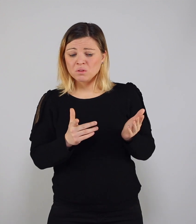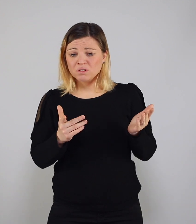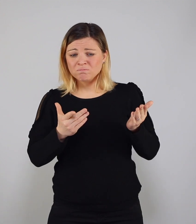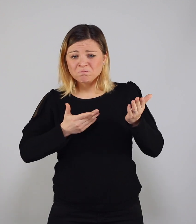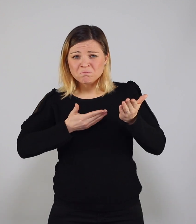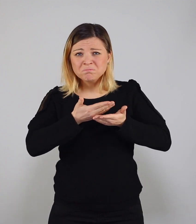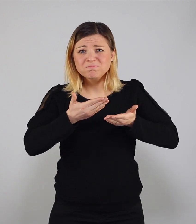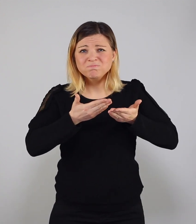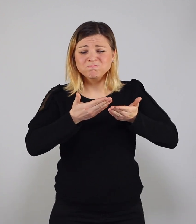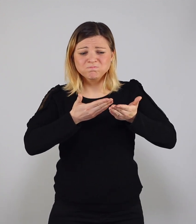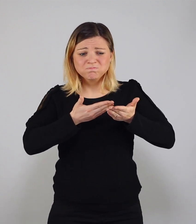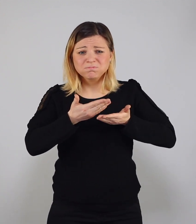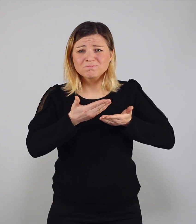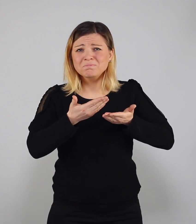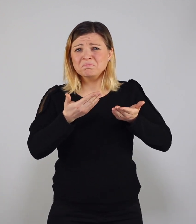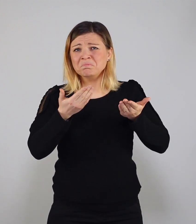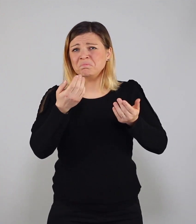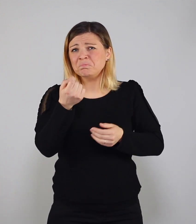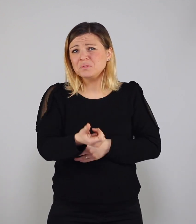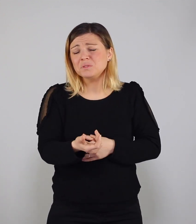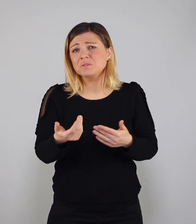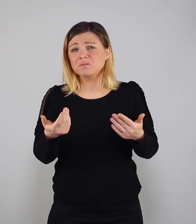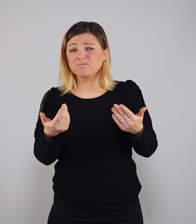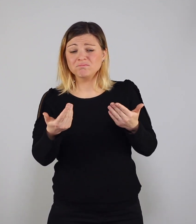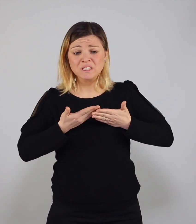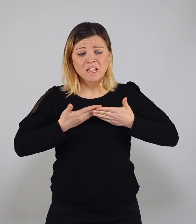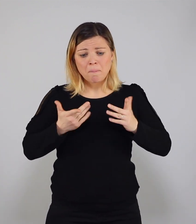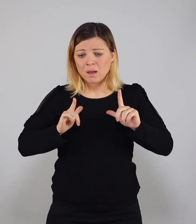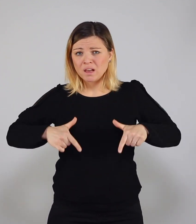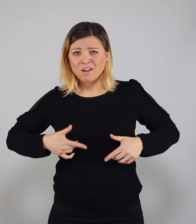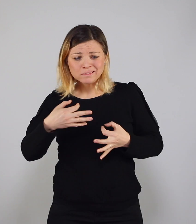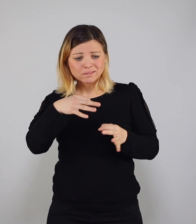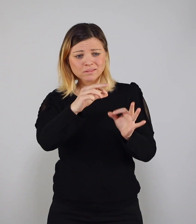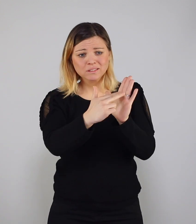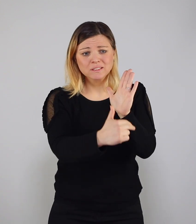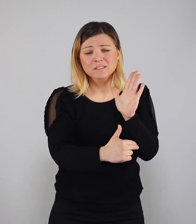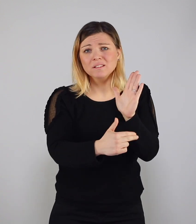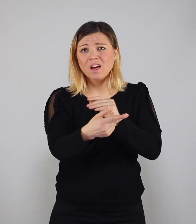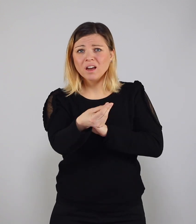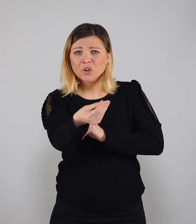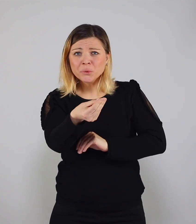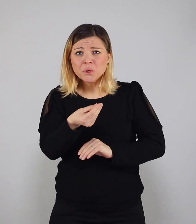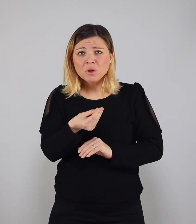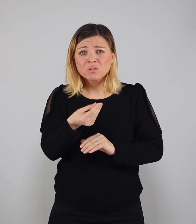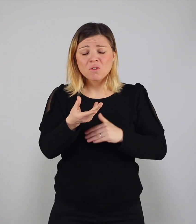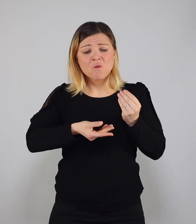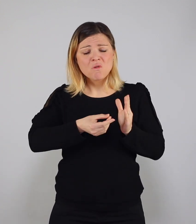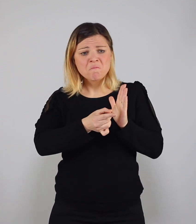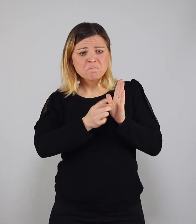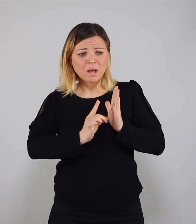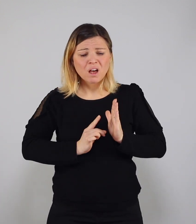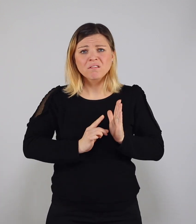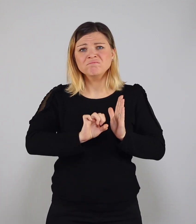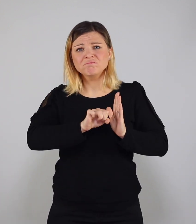En fait, nous avions eu très peu d'échanges qui se résumaient ainsi. Il signait mon livret scolaire,